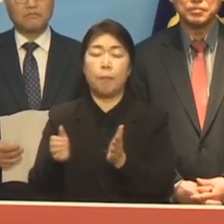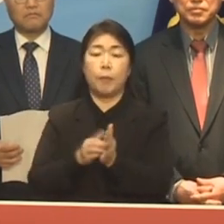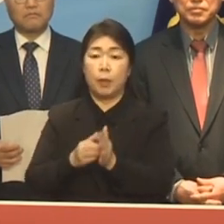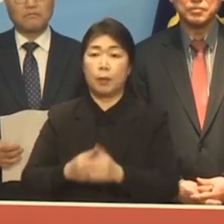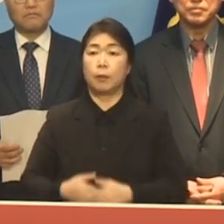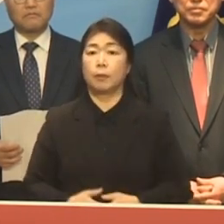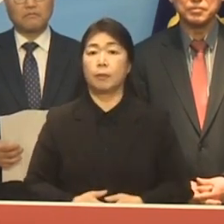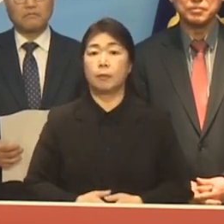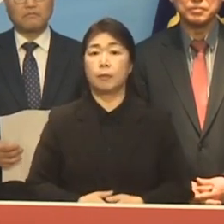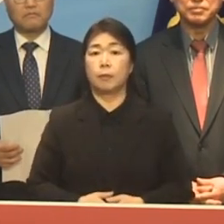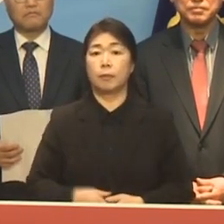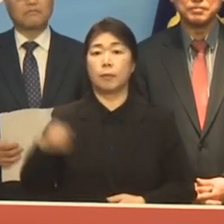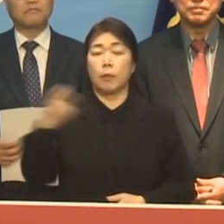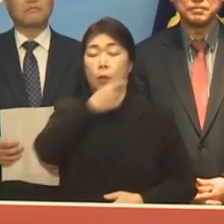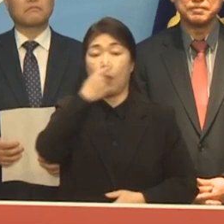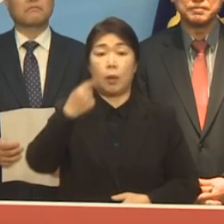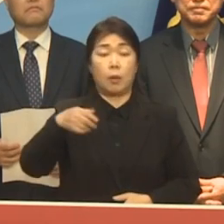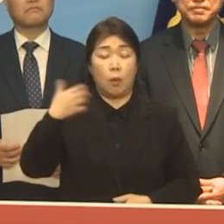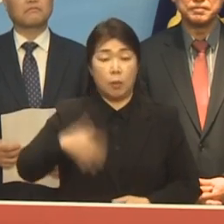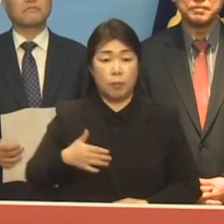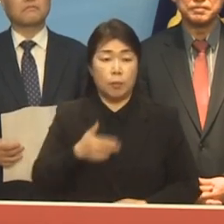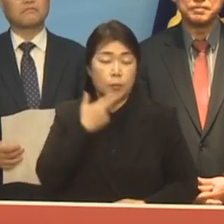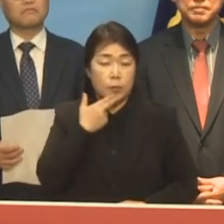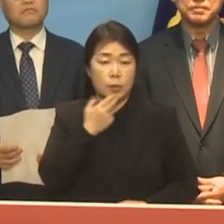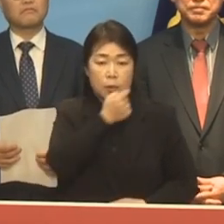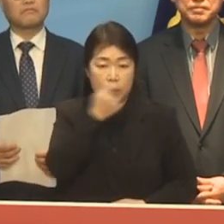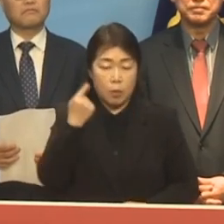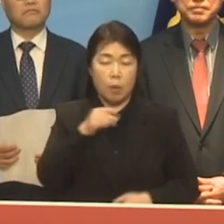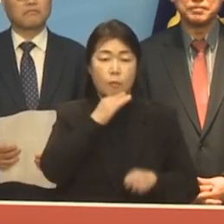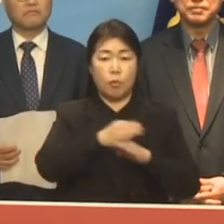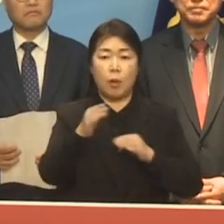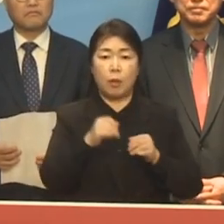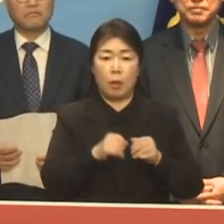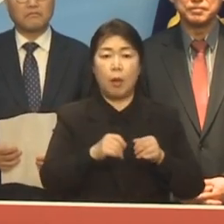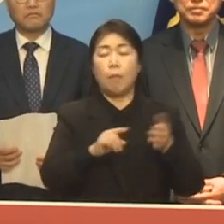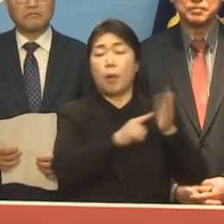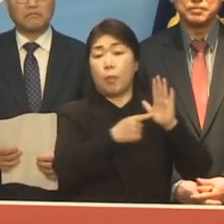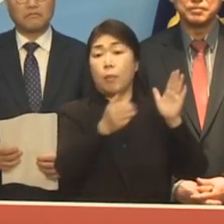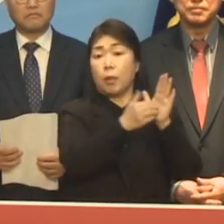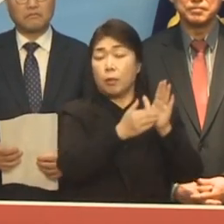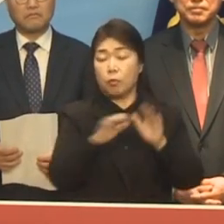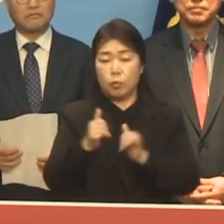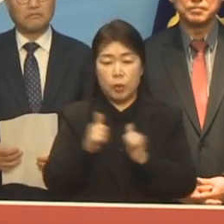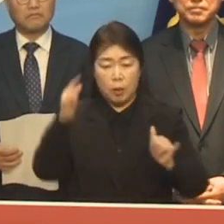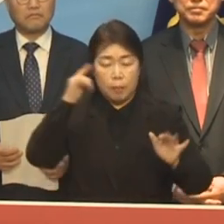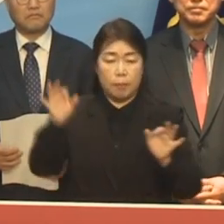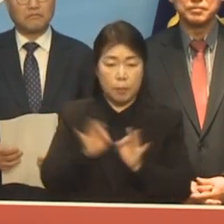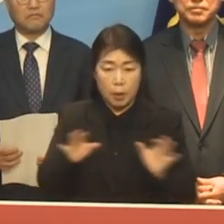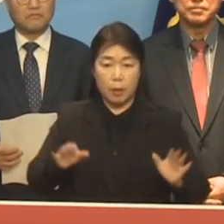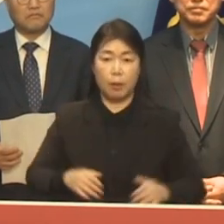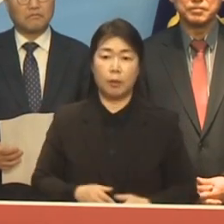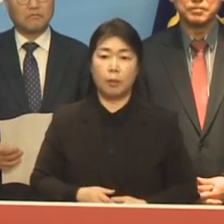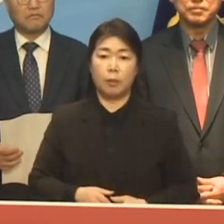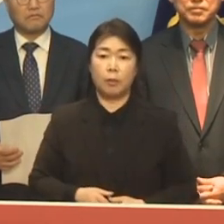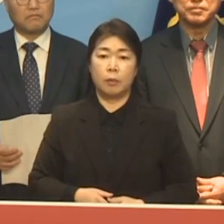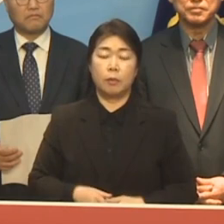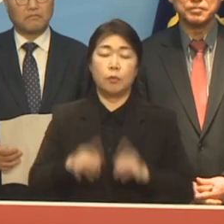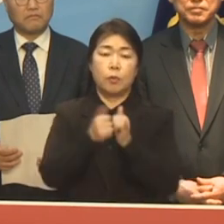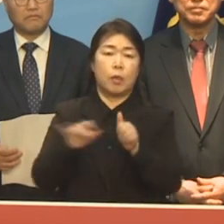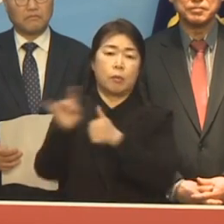인멸하였다. 또한 확인되지 않는 사실과 증거를 월북으로 왜곡 발표하여 우리 국민을 기만하였고